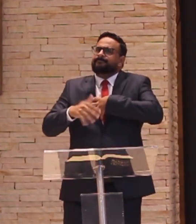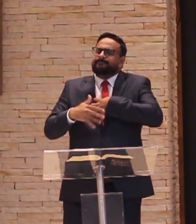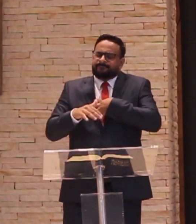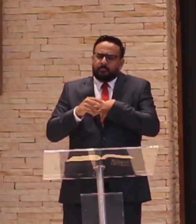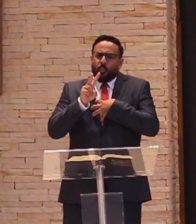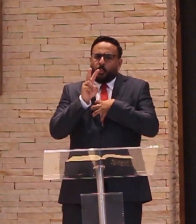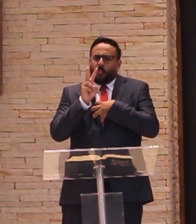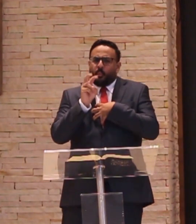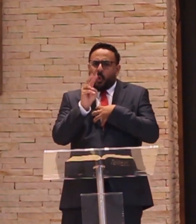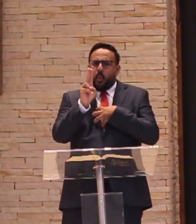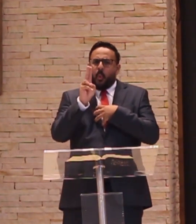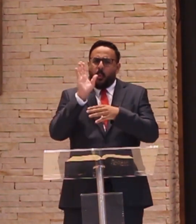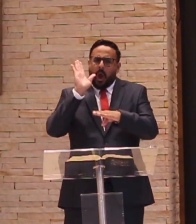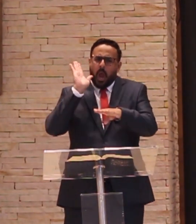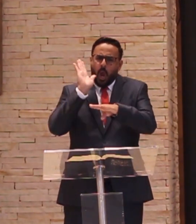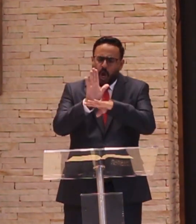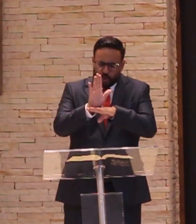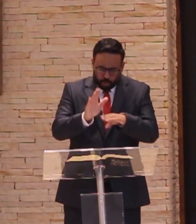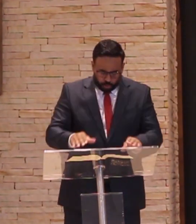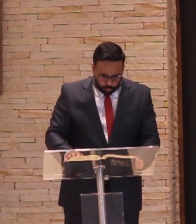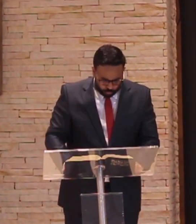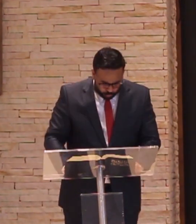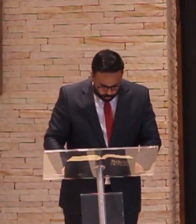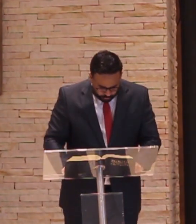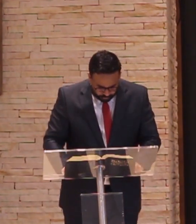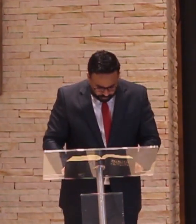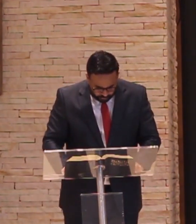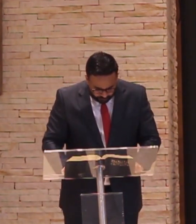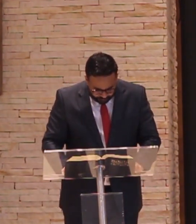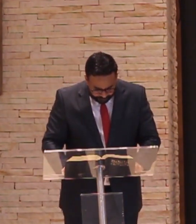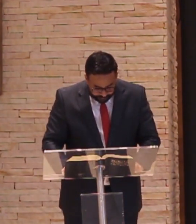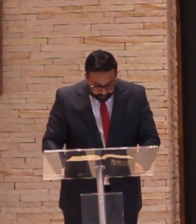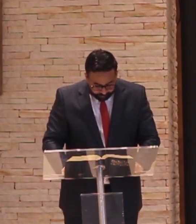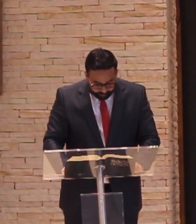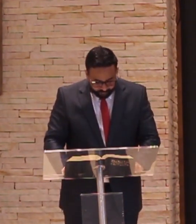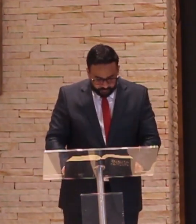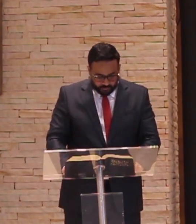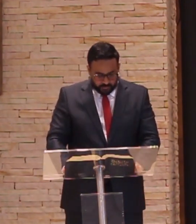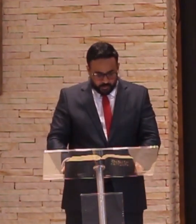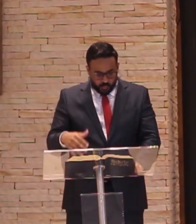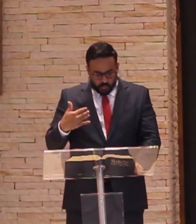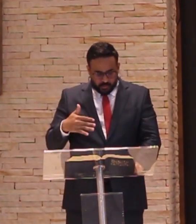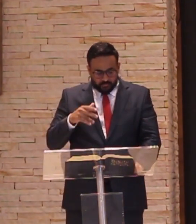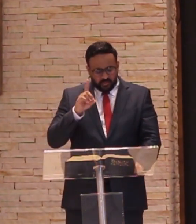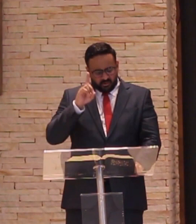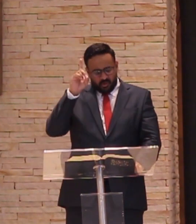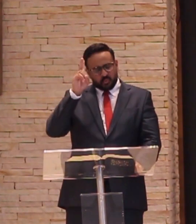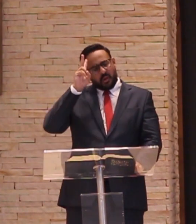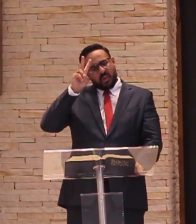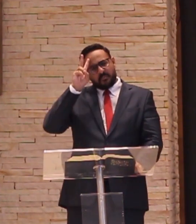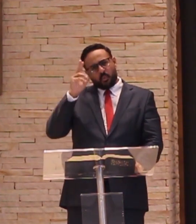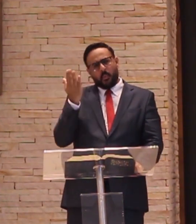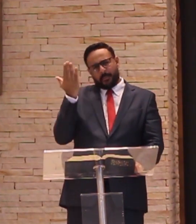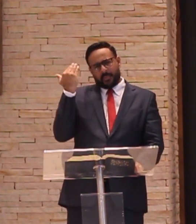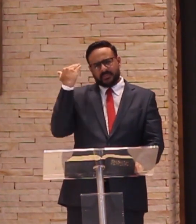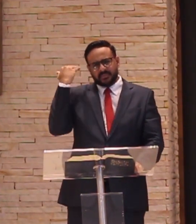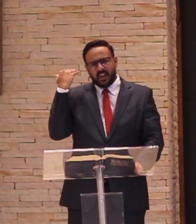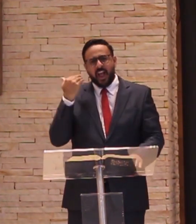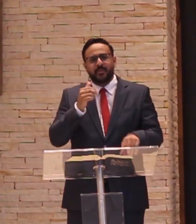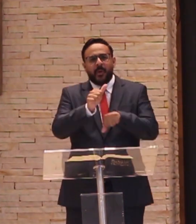continua dizendo: ouvindo Deus o seu gemido, lembrou-se de sua